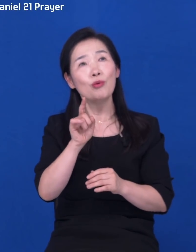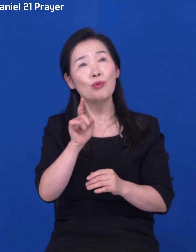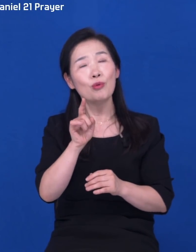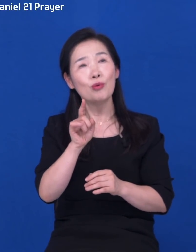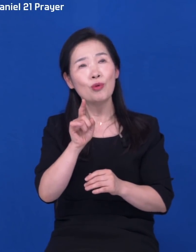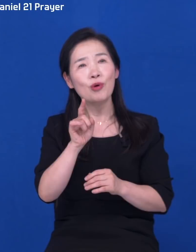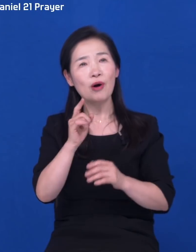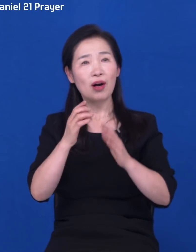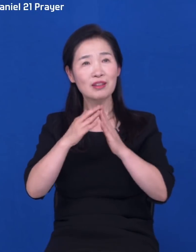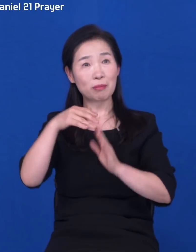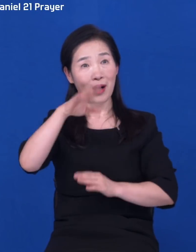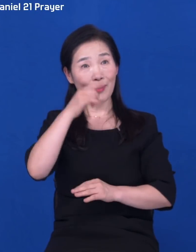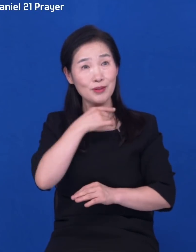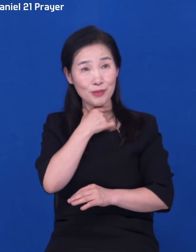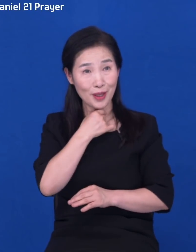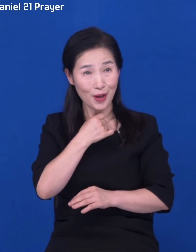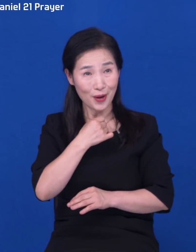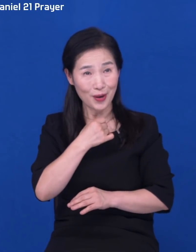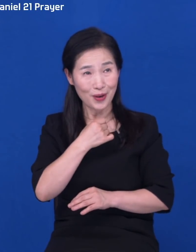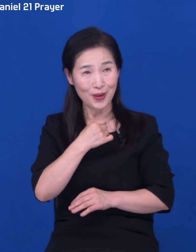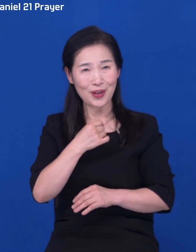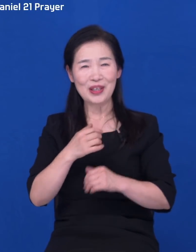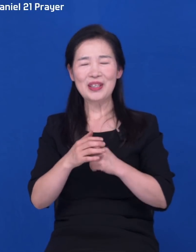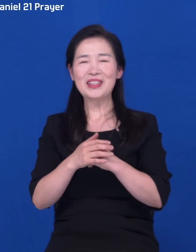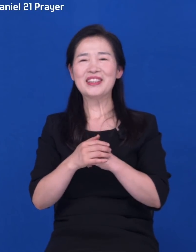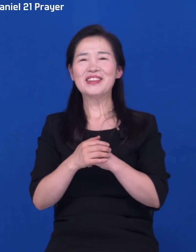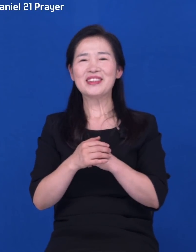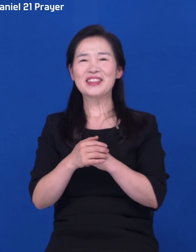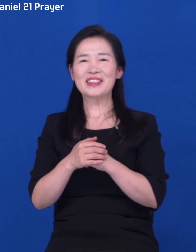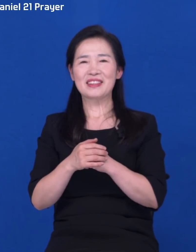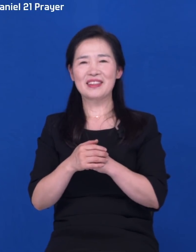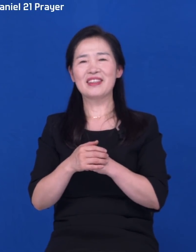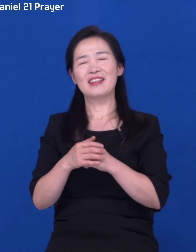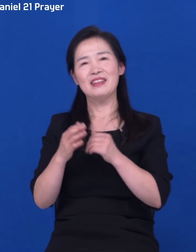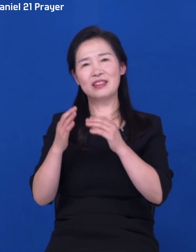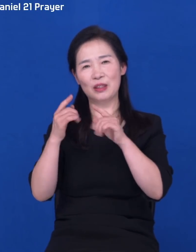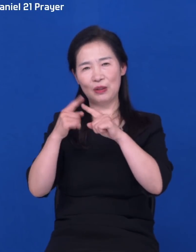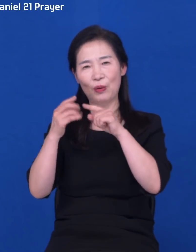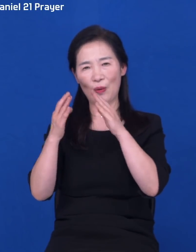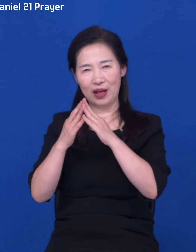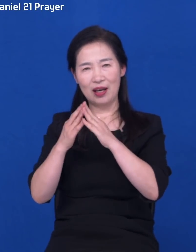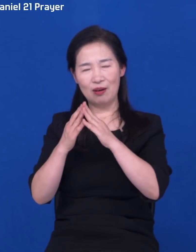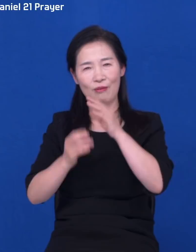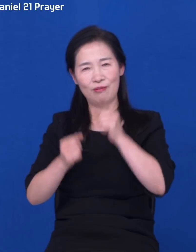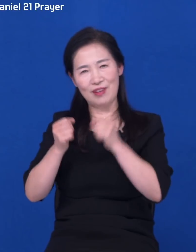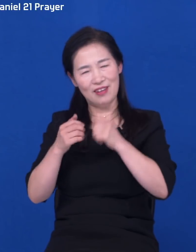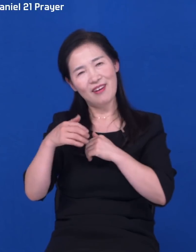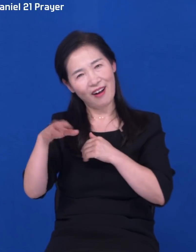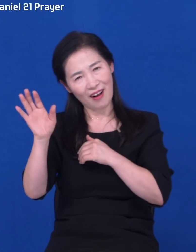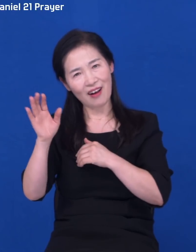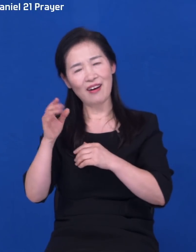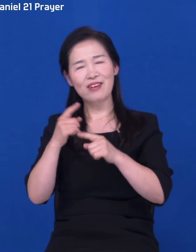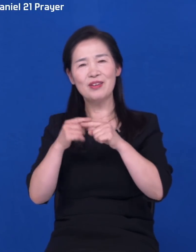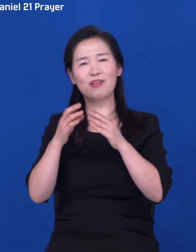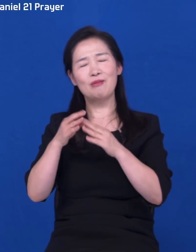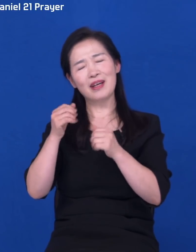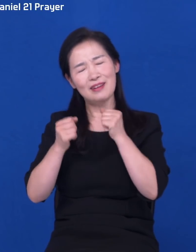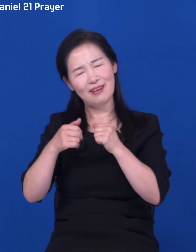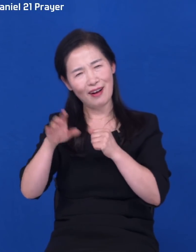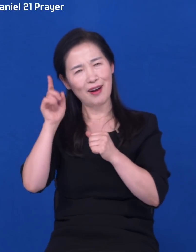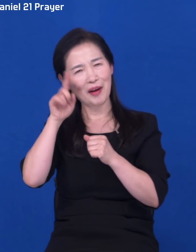가고 싶으시겠다. 이렇게 하면서 제가 바로 또 교회로 달려가요. 그렇게 매일 교회로